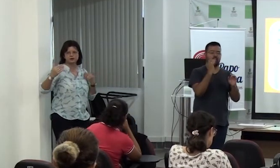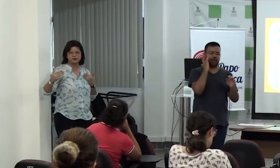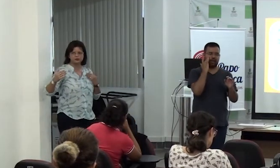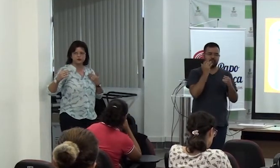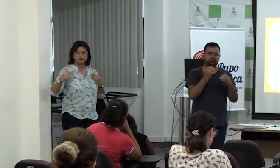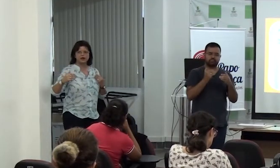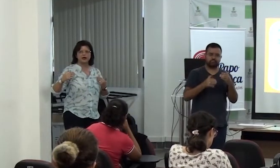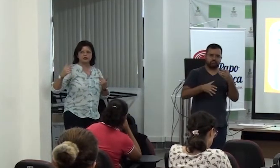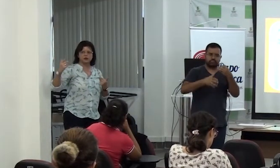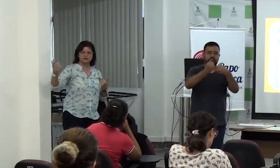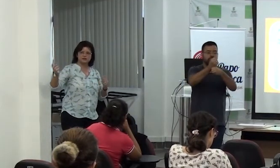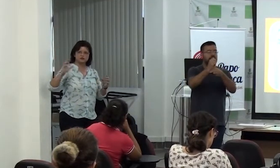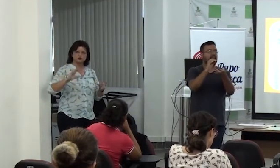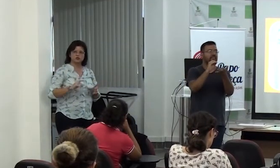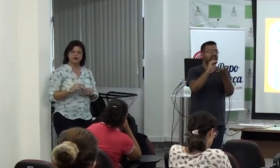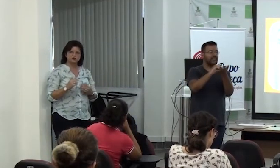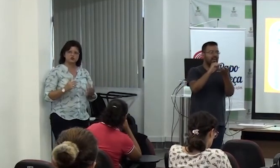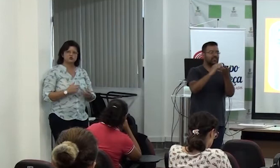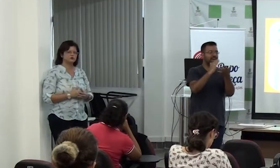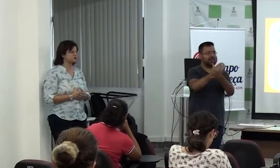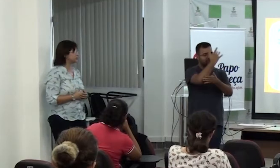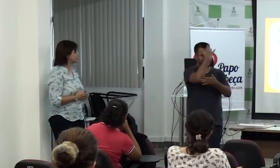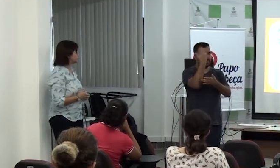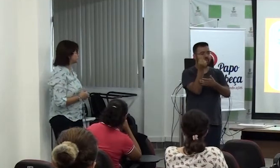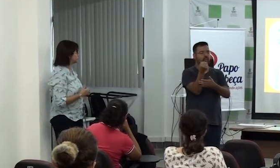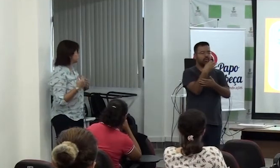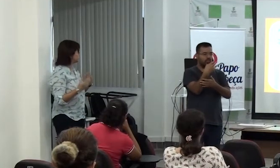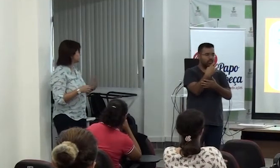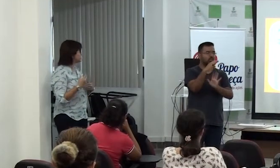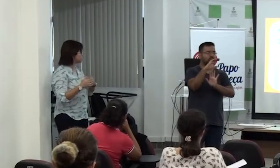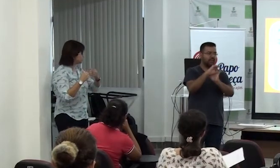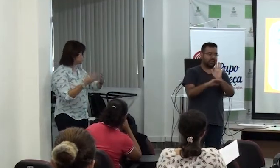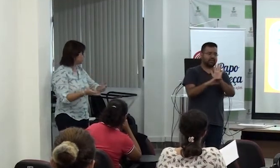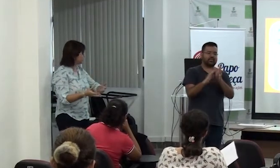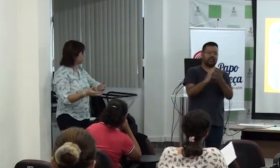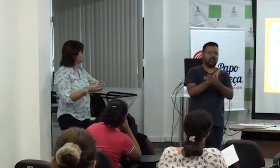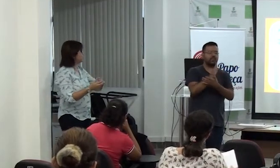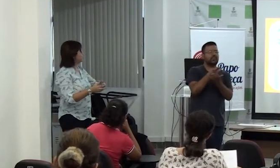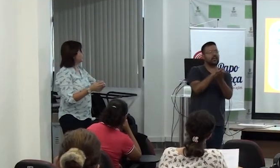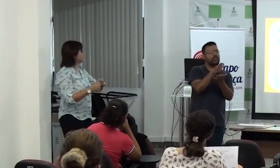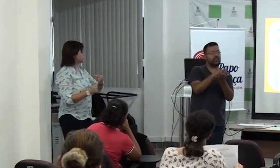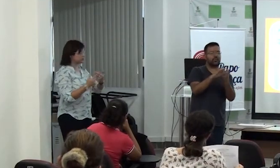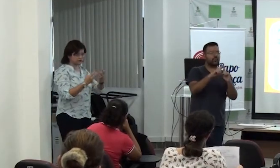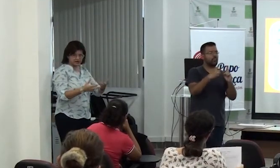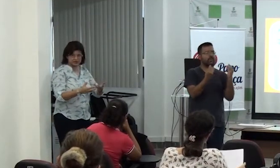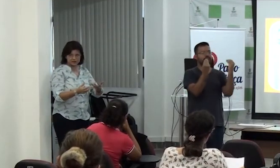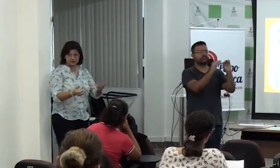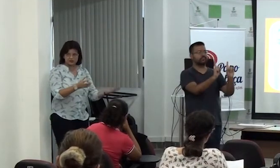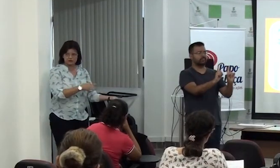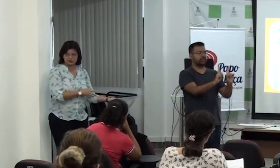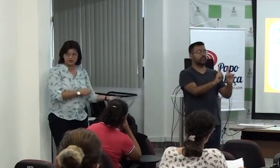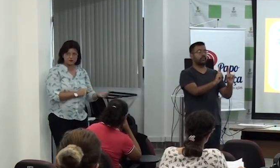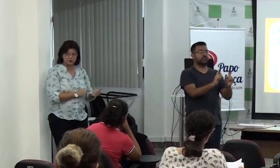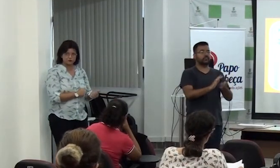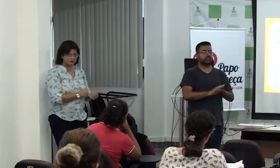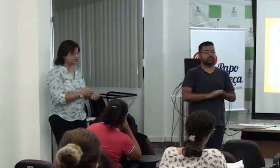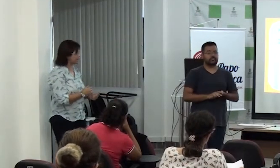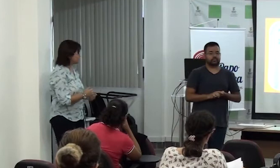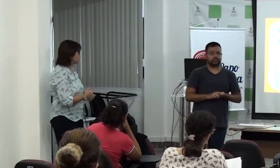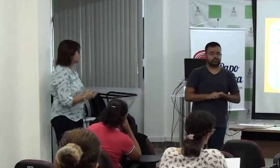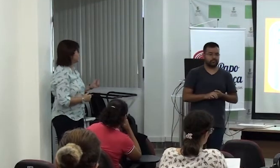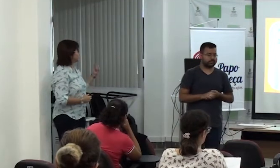está aguardando a atualização dos LATs, dos pesquisadores, que estão sendo já publicados, tiveram aceitação, mas ainda não